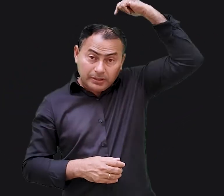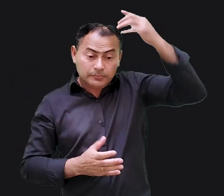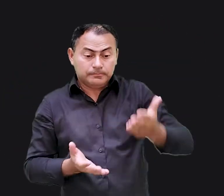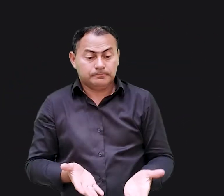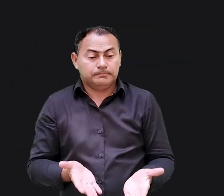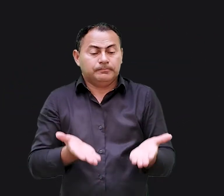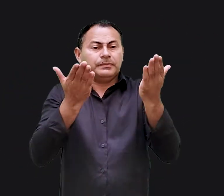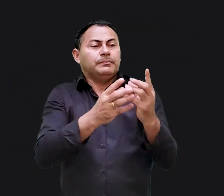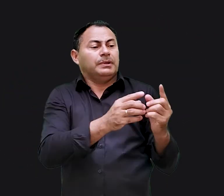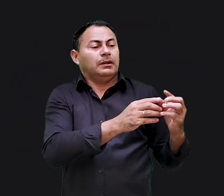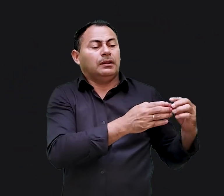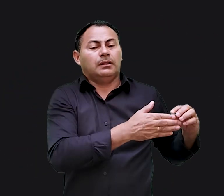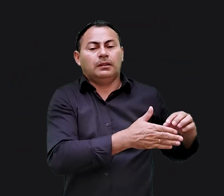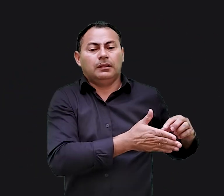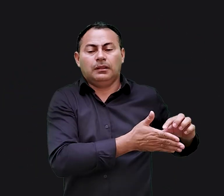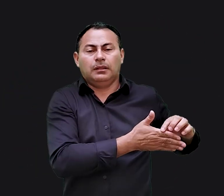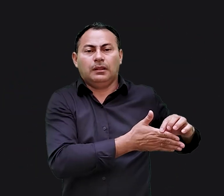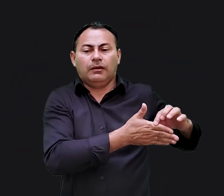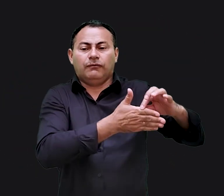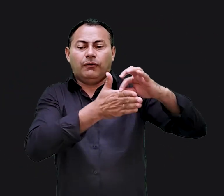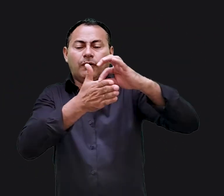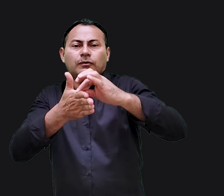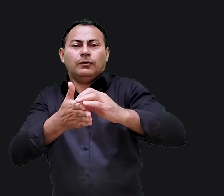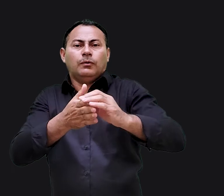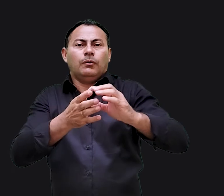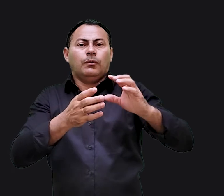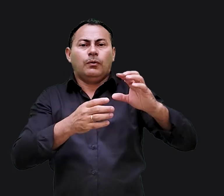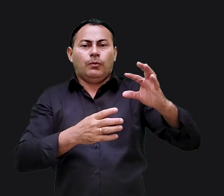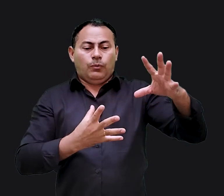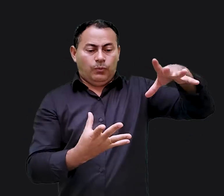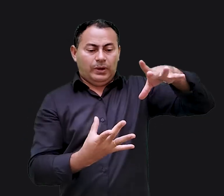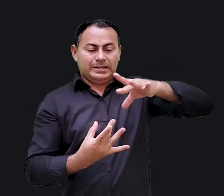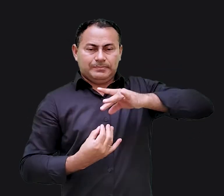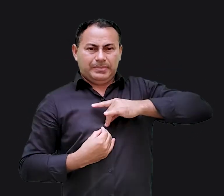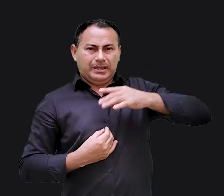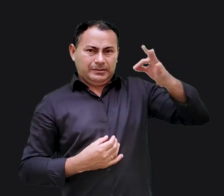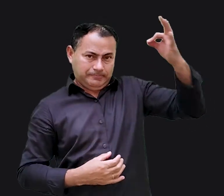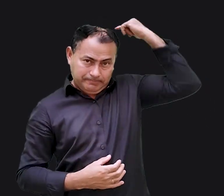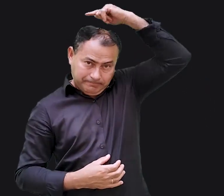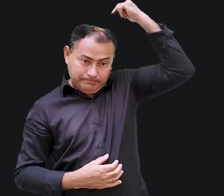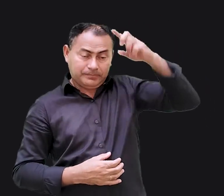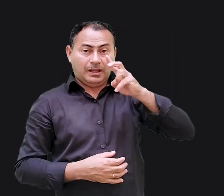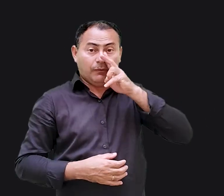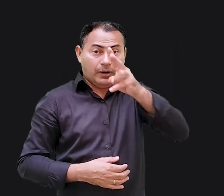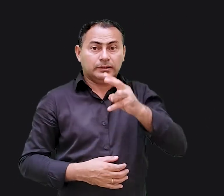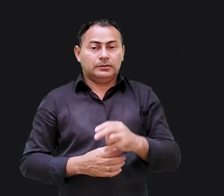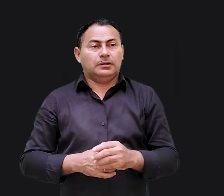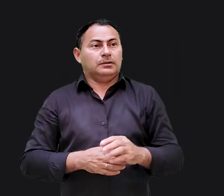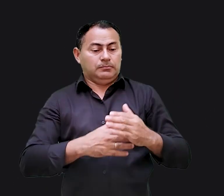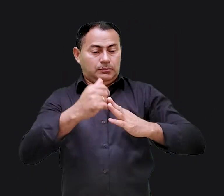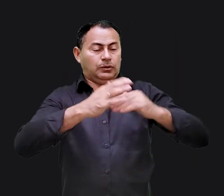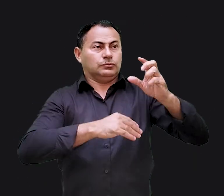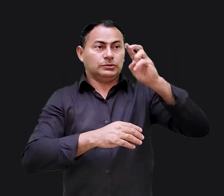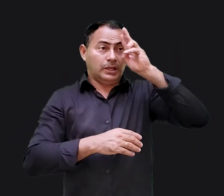elevou-me e tirou-me de lá, com o meu espírito cheio de amargura e de ira, e com a forte mão do Senhor sobre